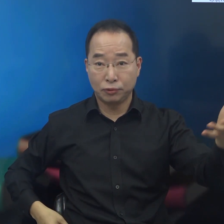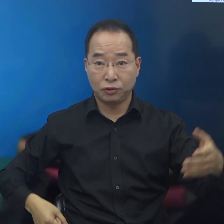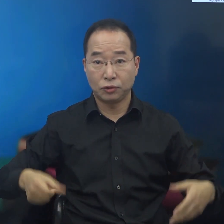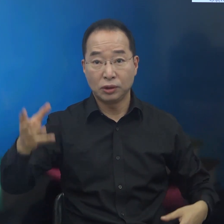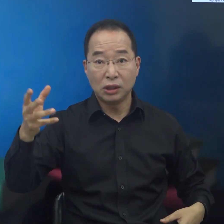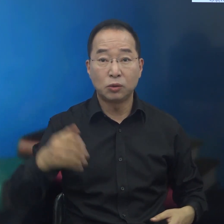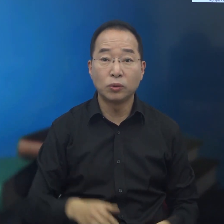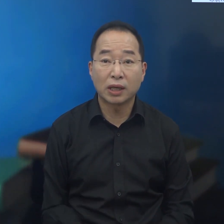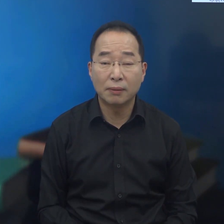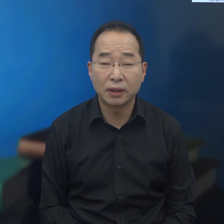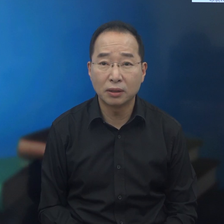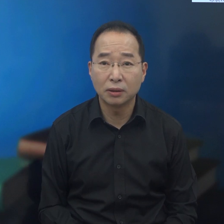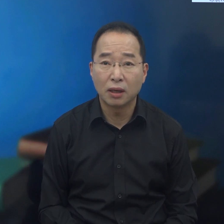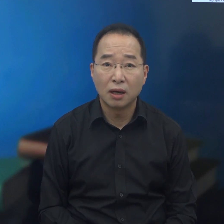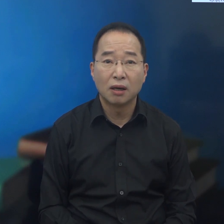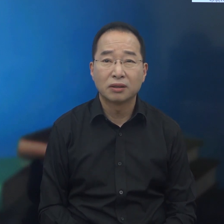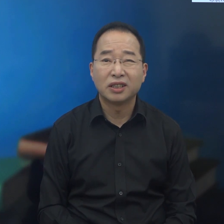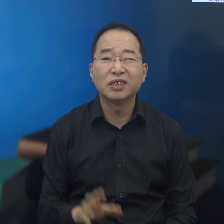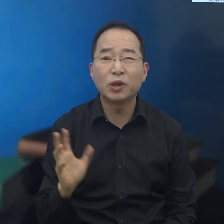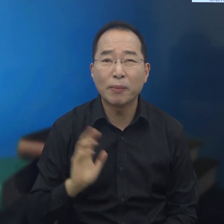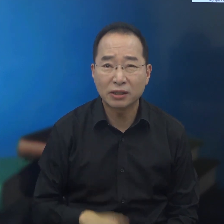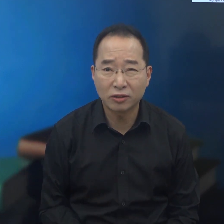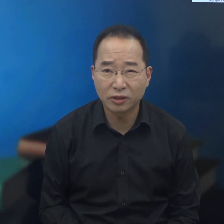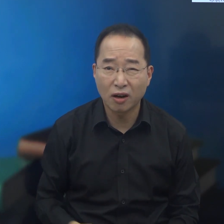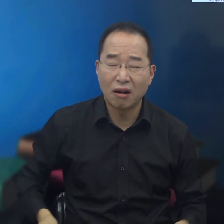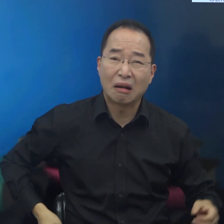쏟아붓듯 이 동작하면은 흥청망청 써.